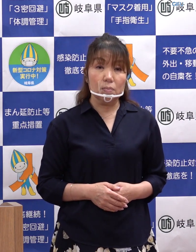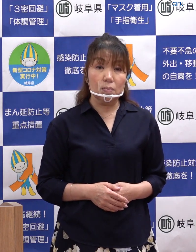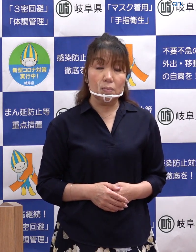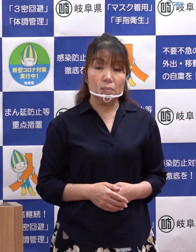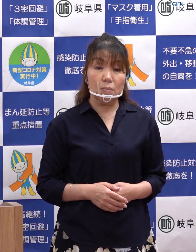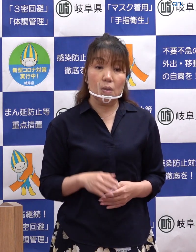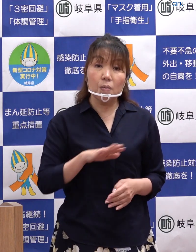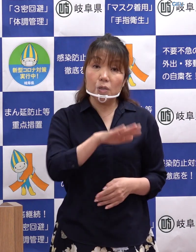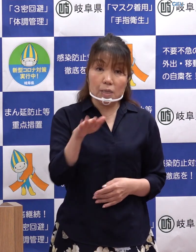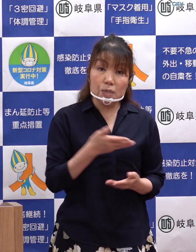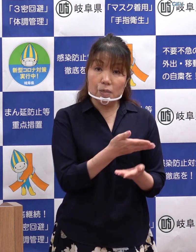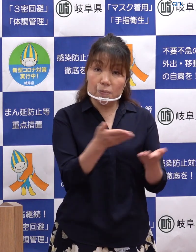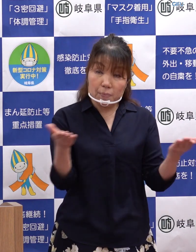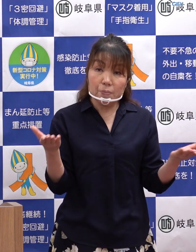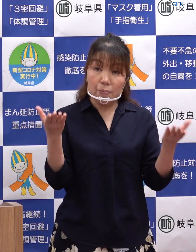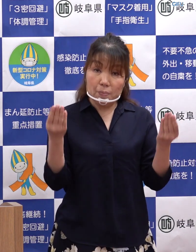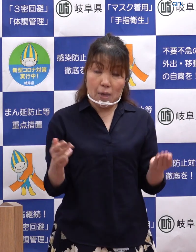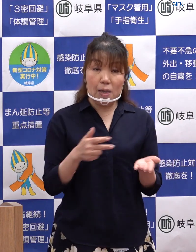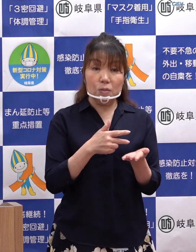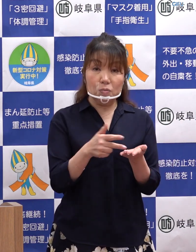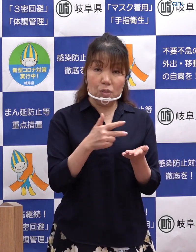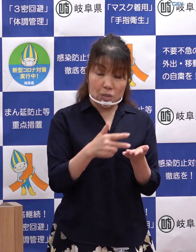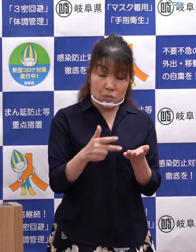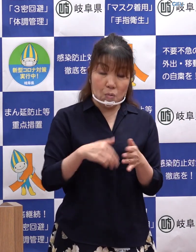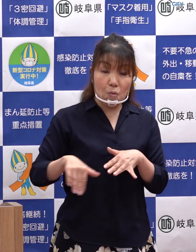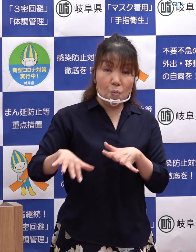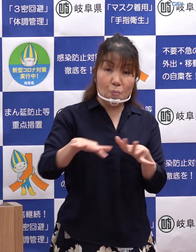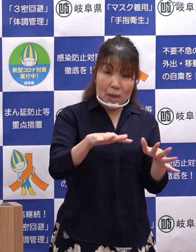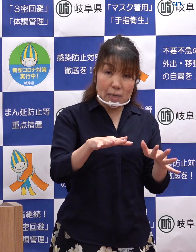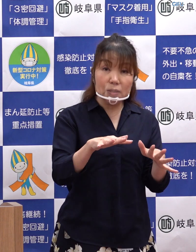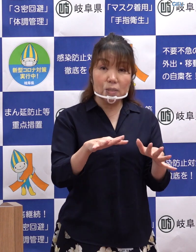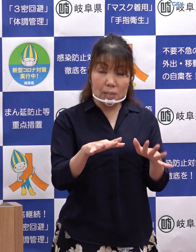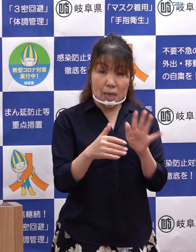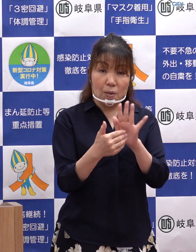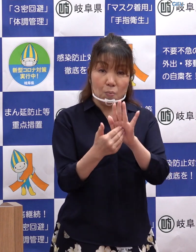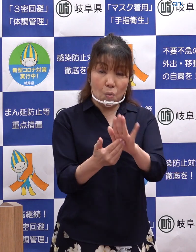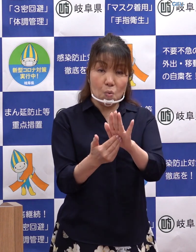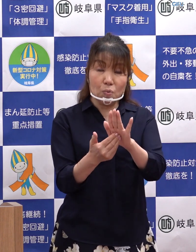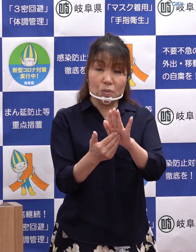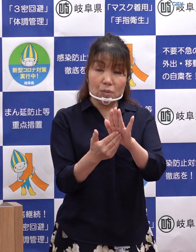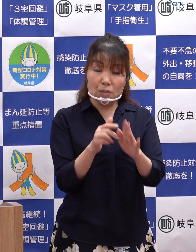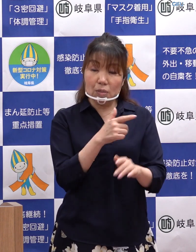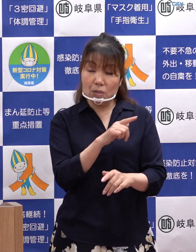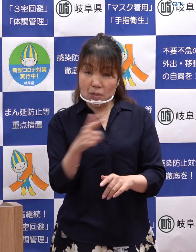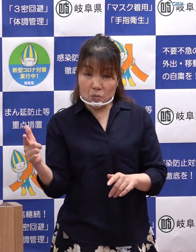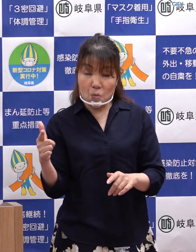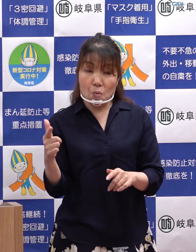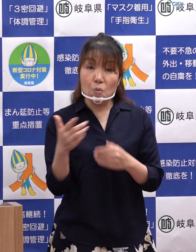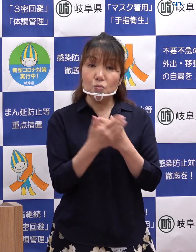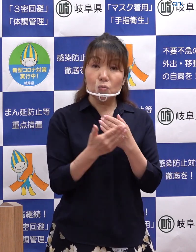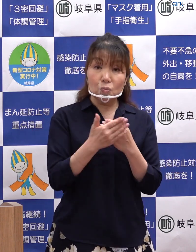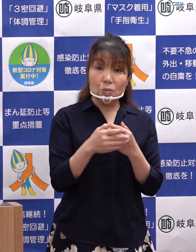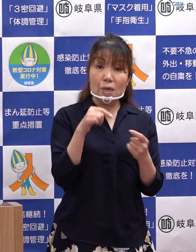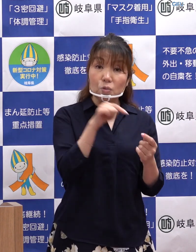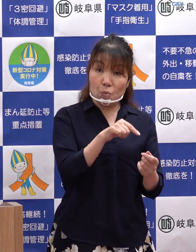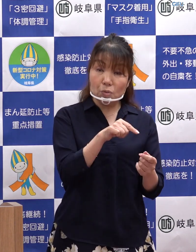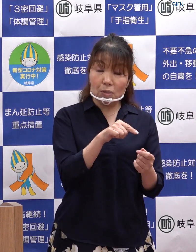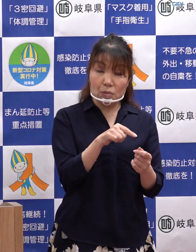お手元にまん延防止等重点措置の対象区域の拡大等について